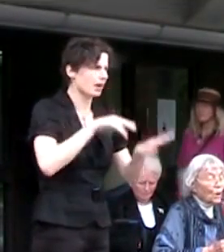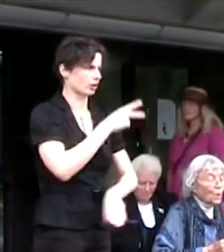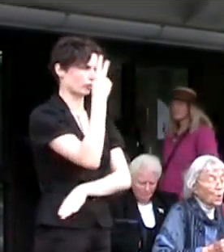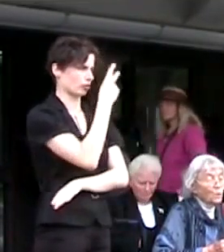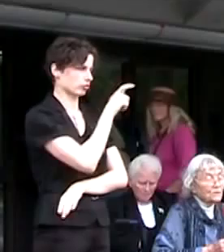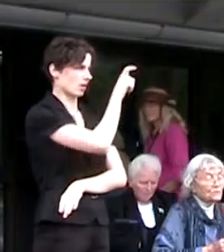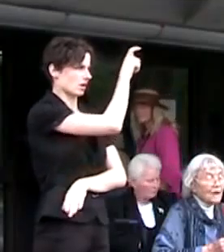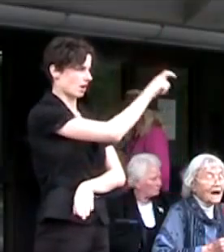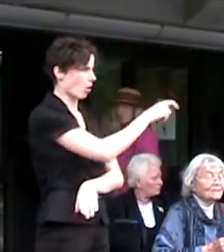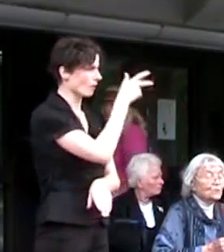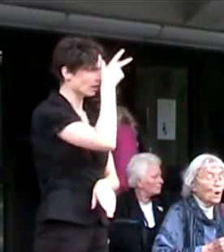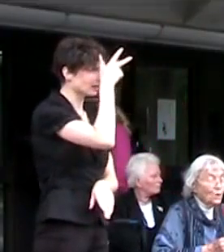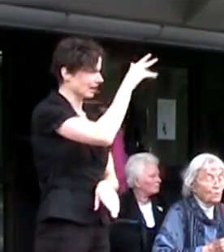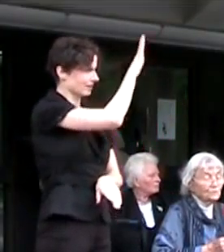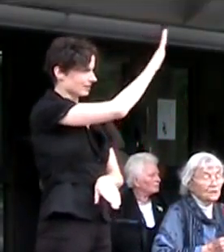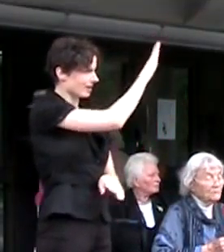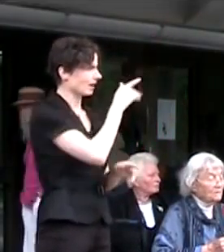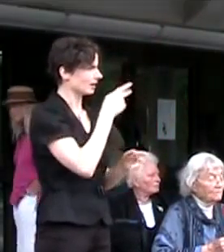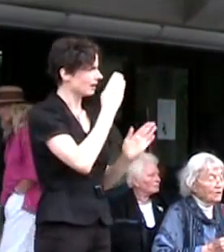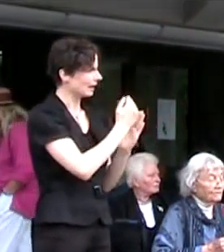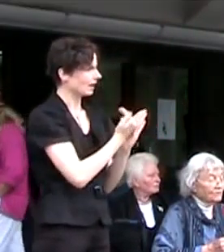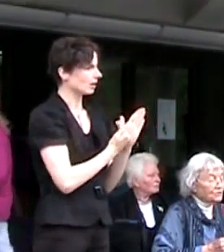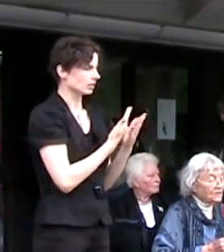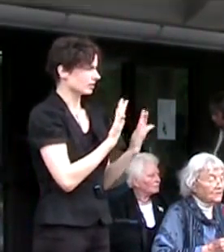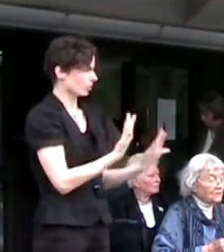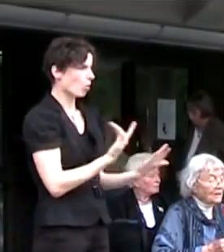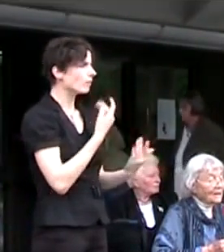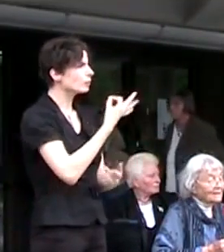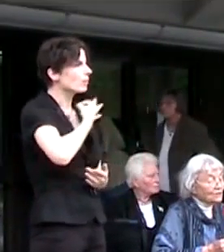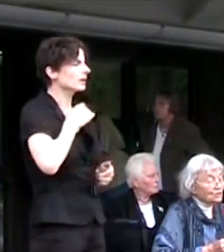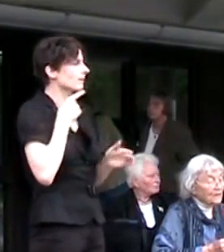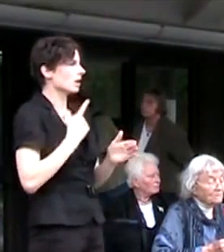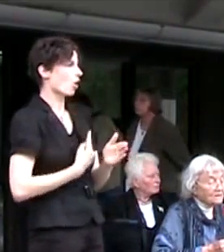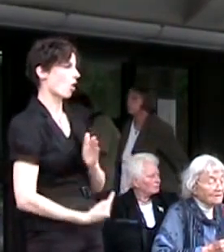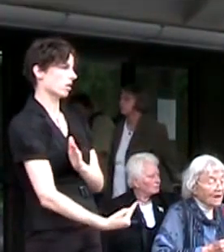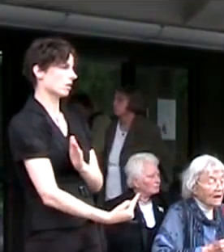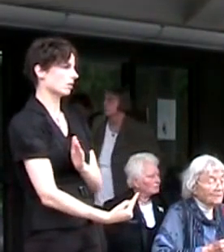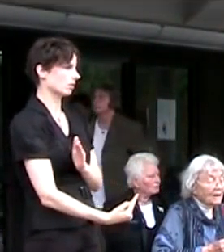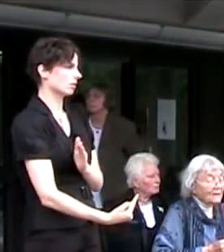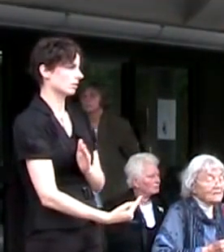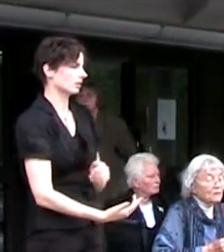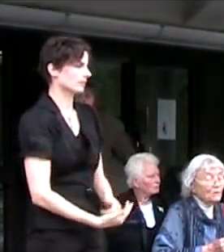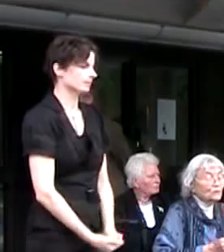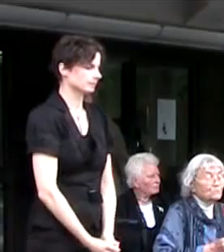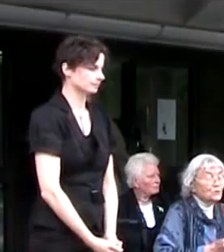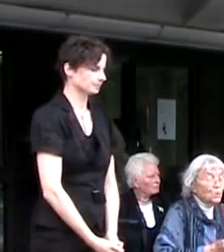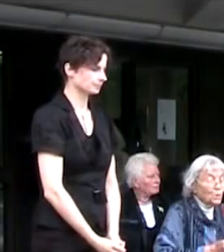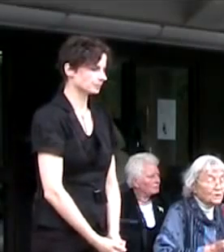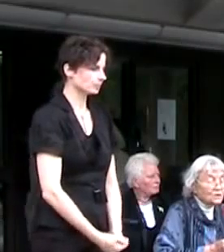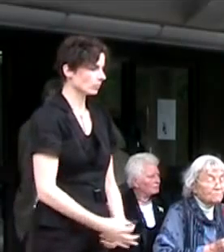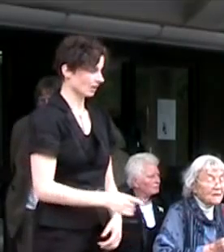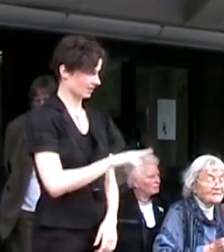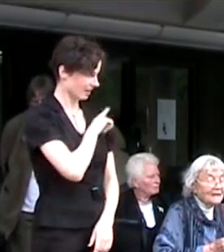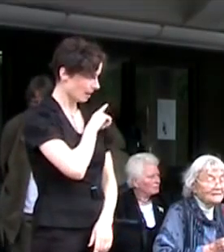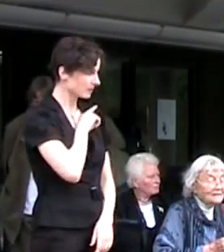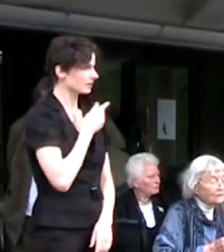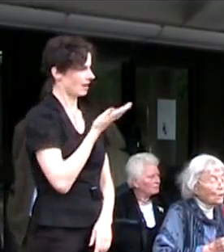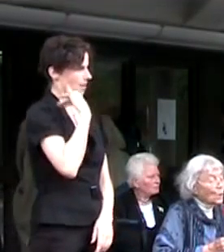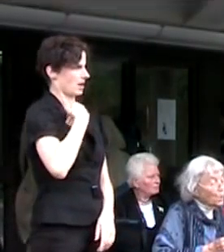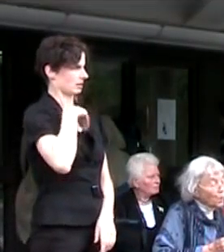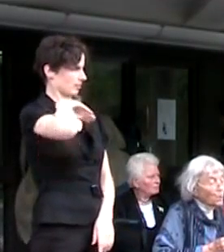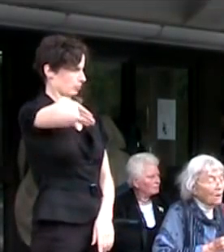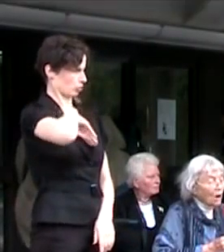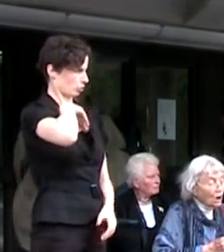Zynismus oder sogar als Hölle unter Bibelworten verstehen. Das Schlimmste war, dass mit uns psychotischen